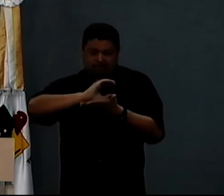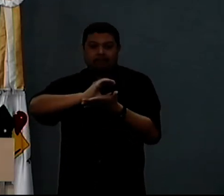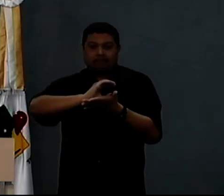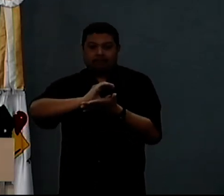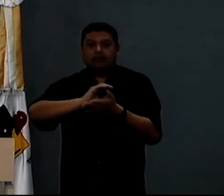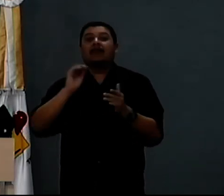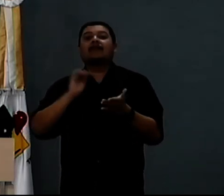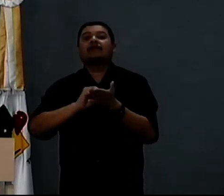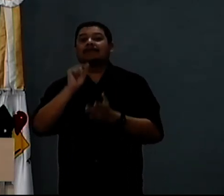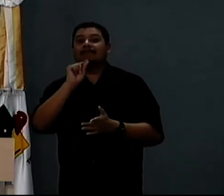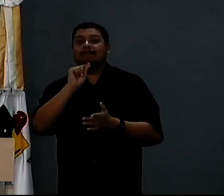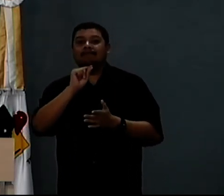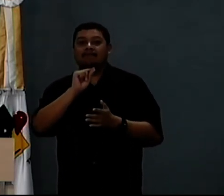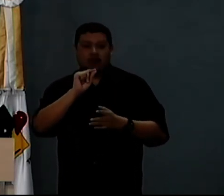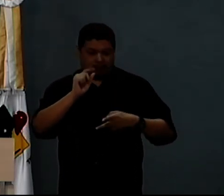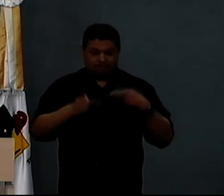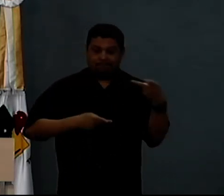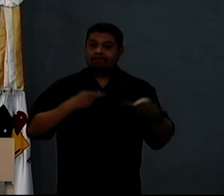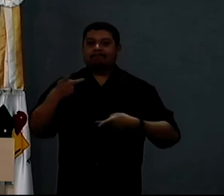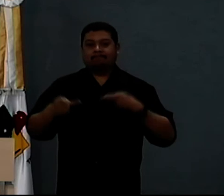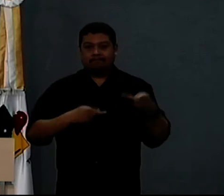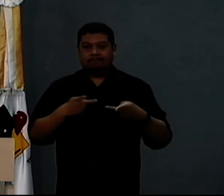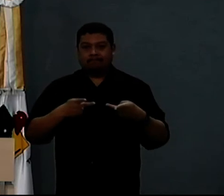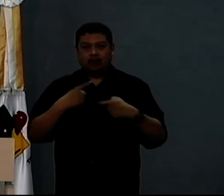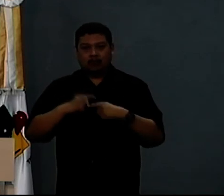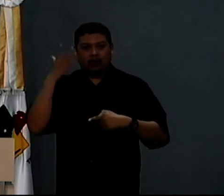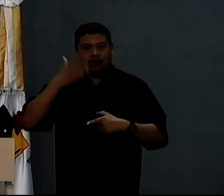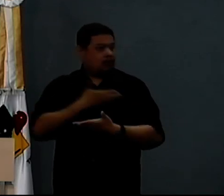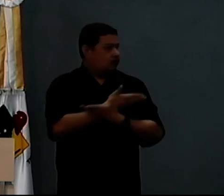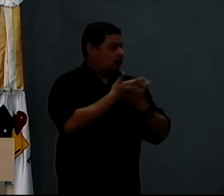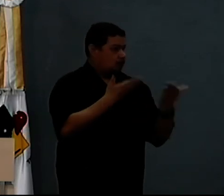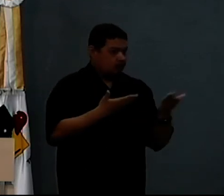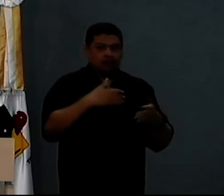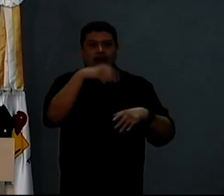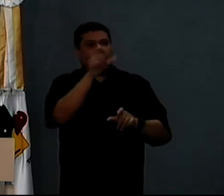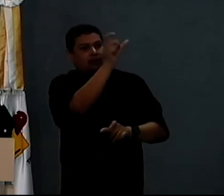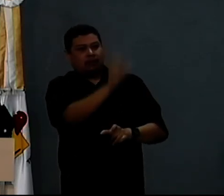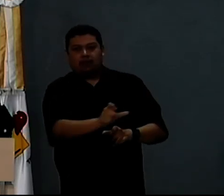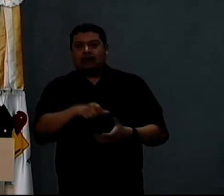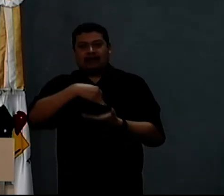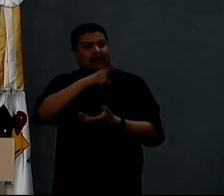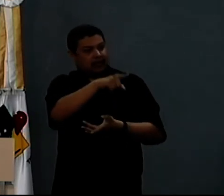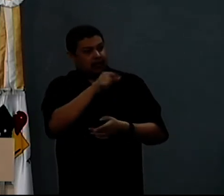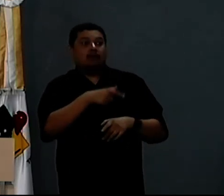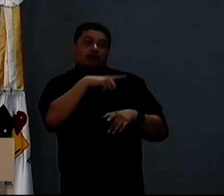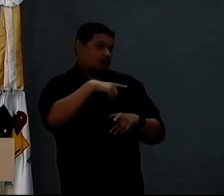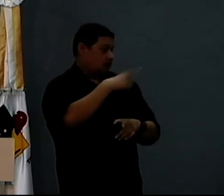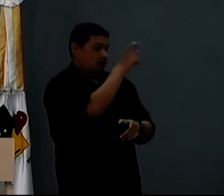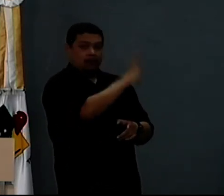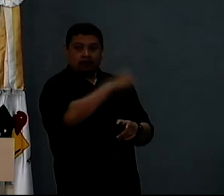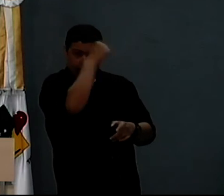executar. Então, assim, deixar claro aqui, secretário, o nosso planejamento, prefeita, vamos executar, vamos trazer um pouquinho mais sério,